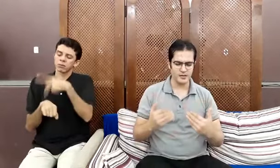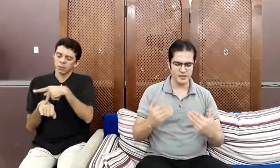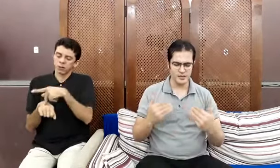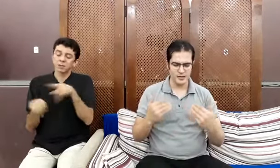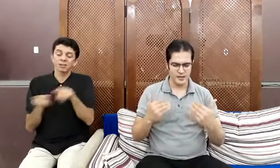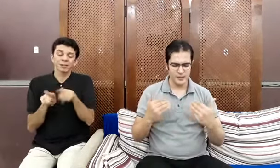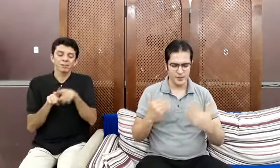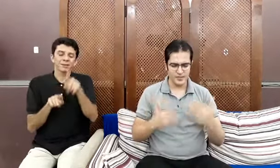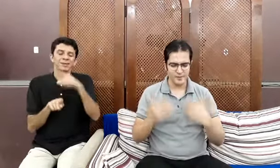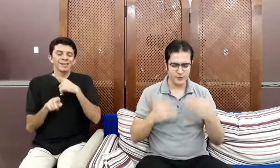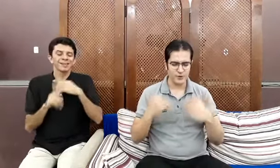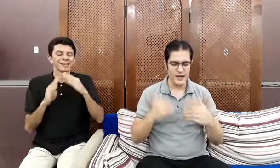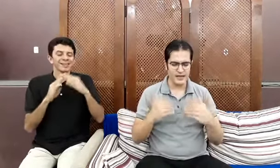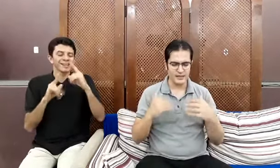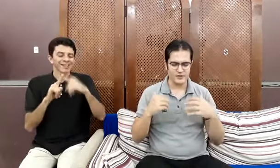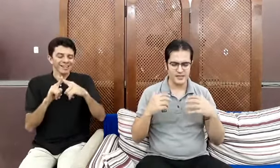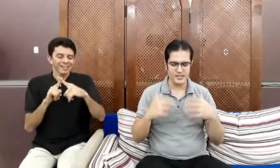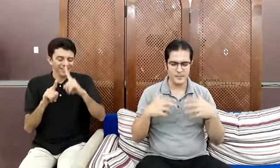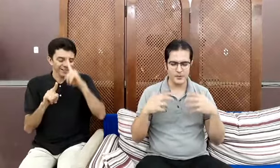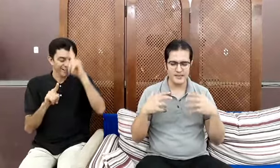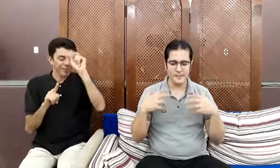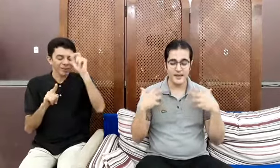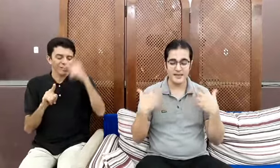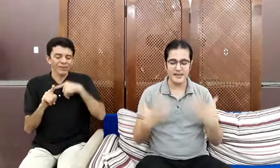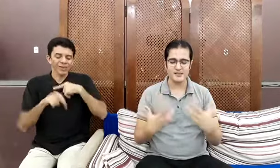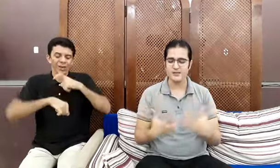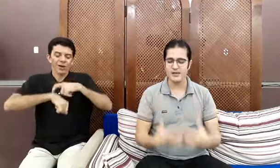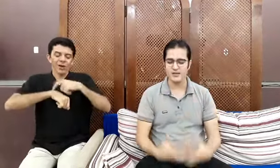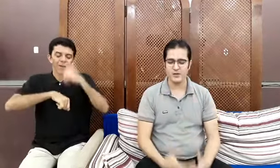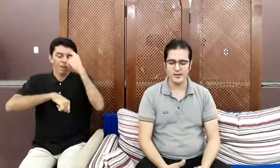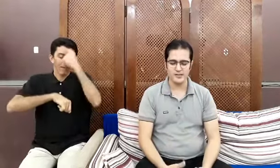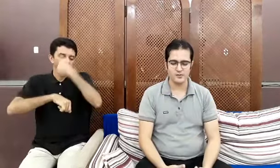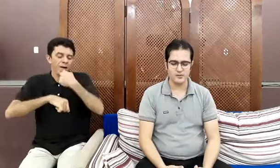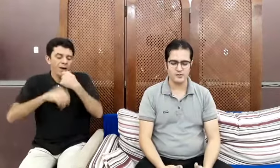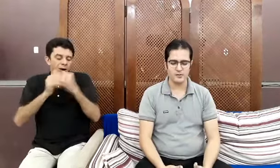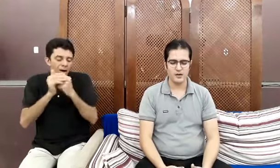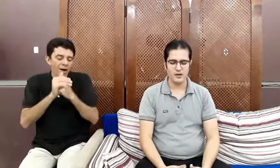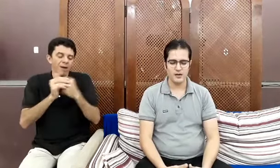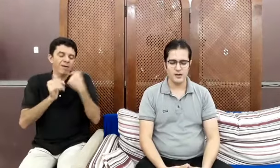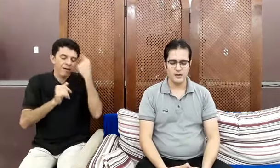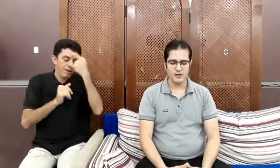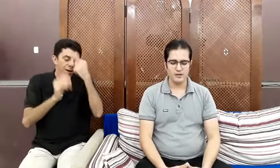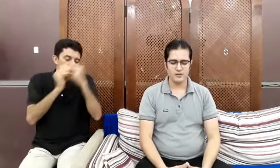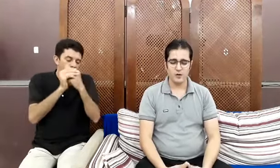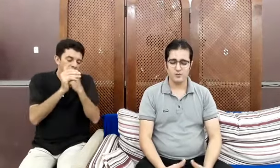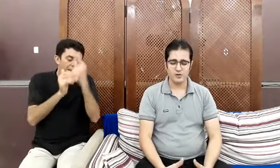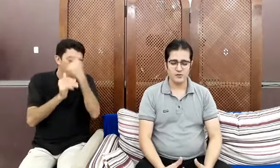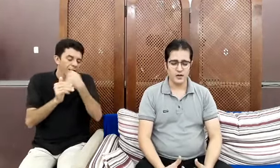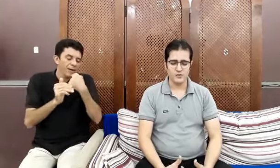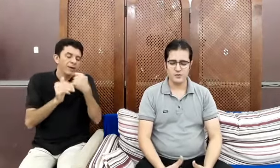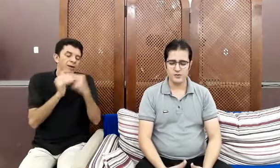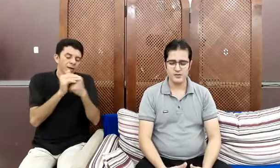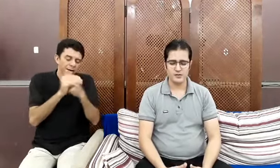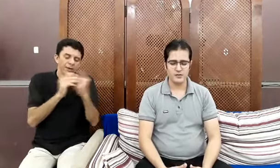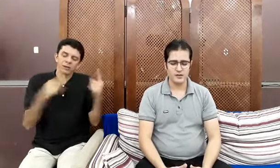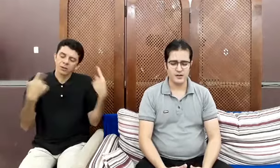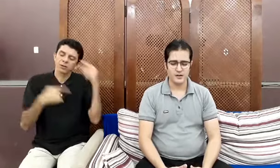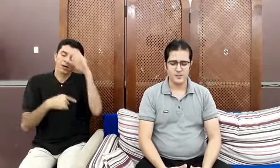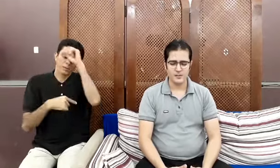igreja, que ele possa funcionar, que a nossa igreja possa aprender a ser uma igreja de oração, Senhor. Transforma os nossos